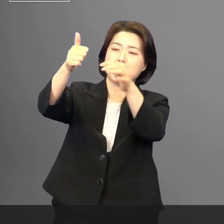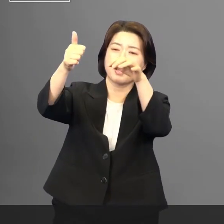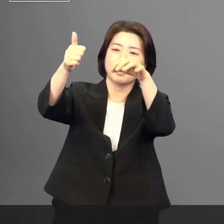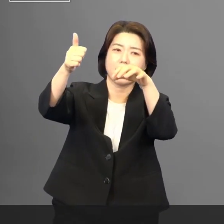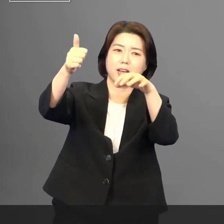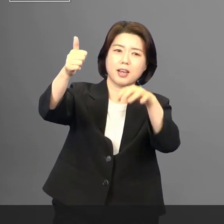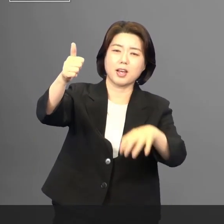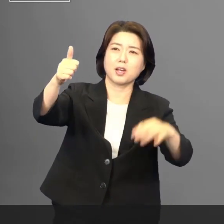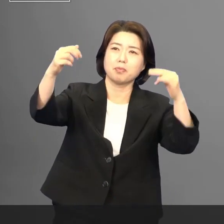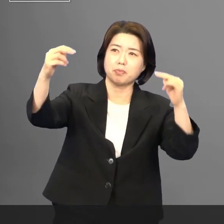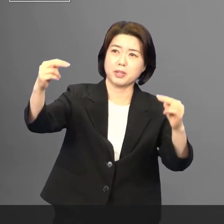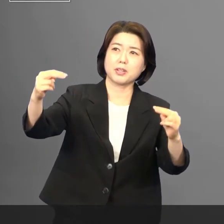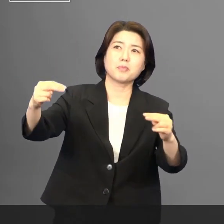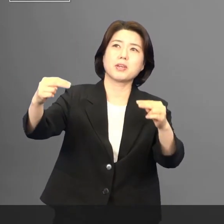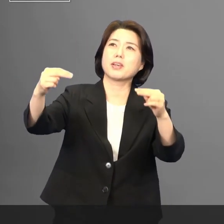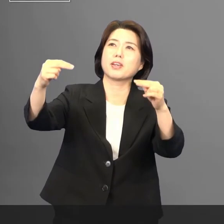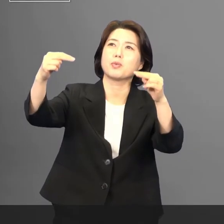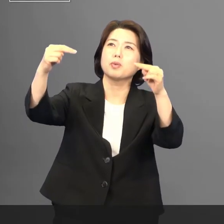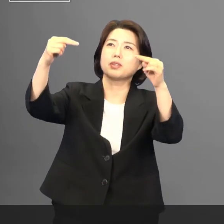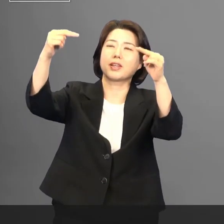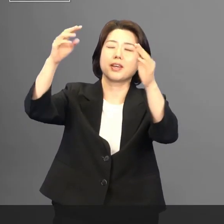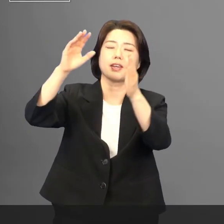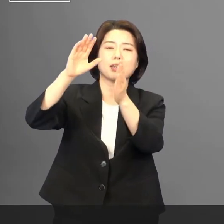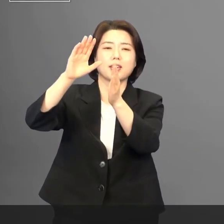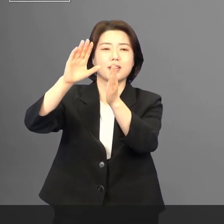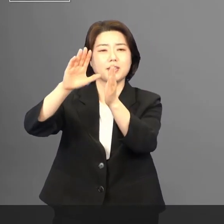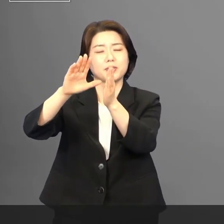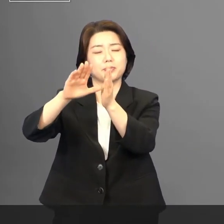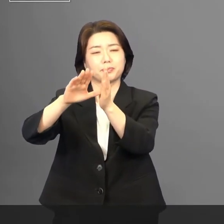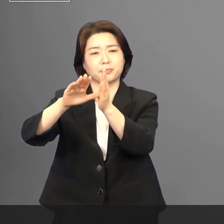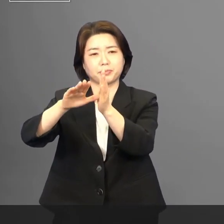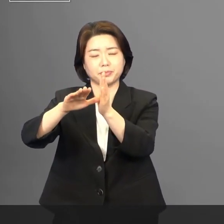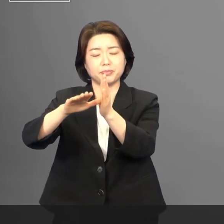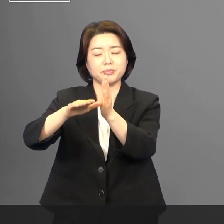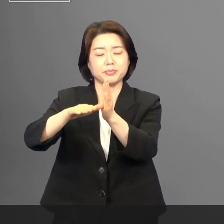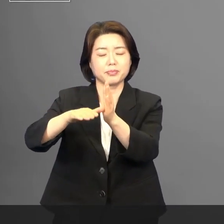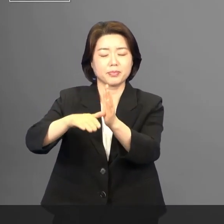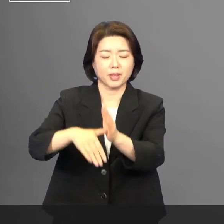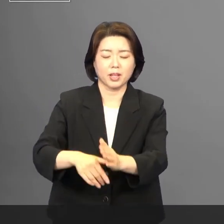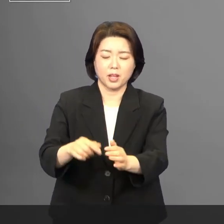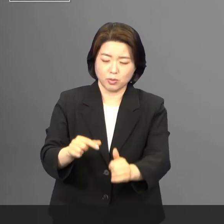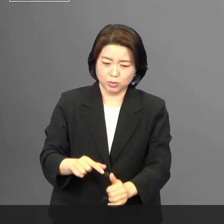하나님 앞에 배울 때